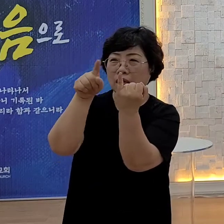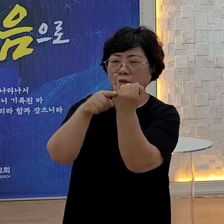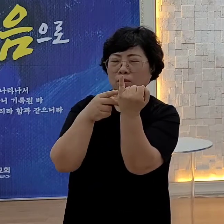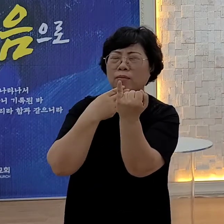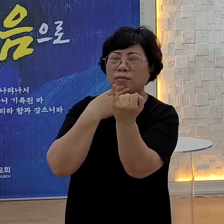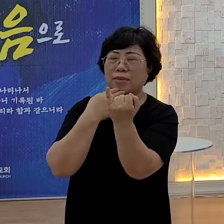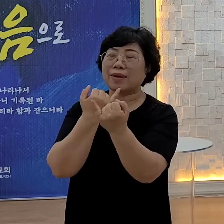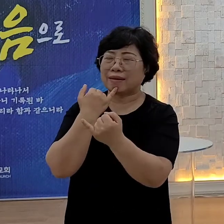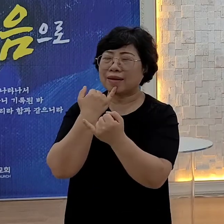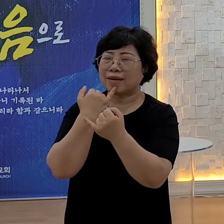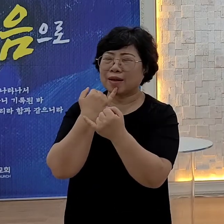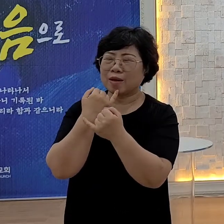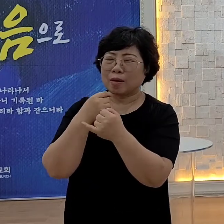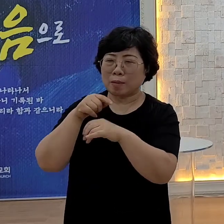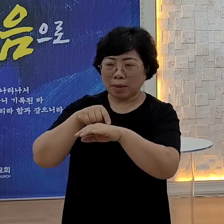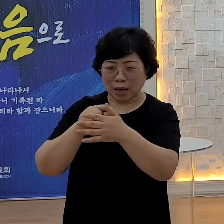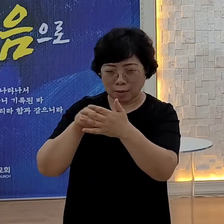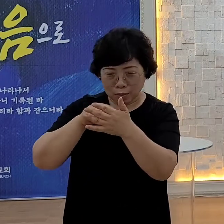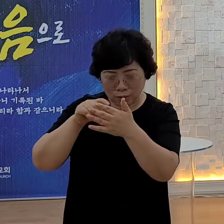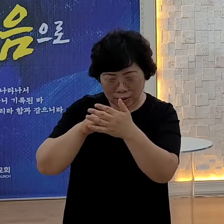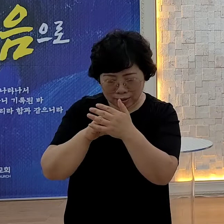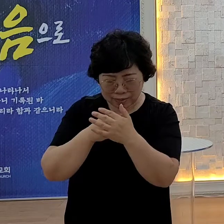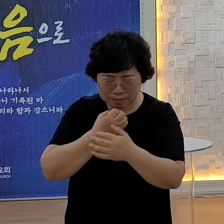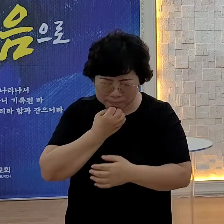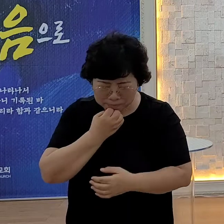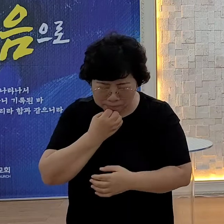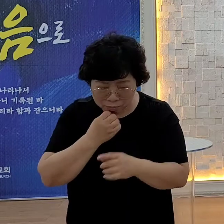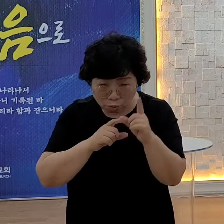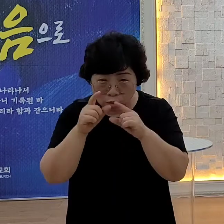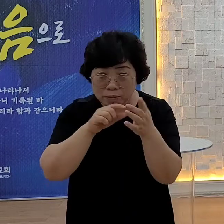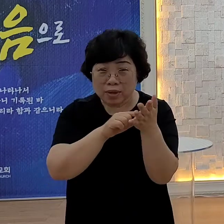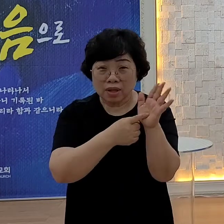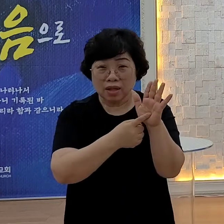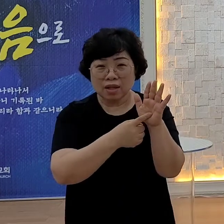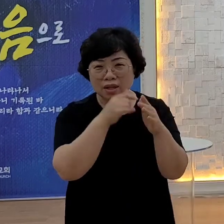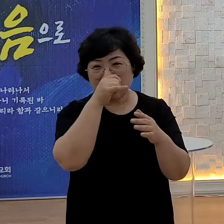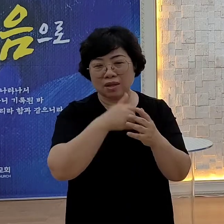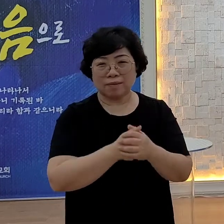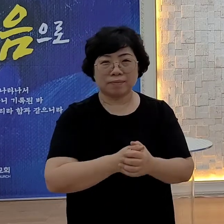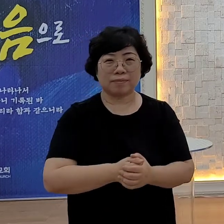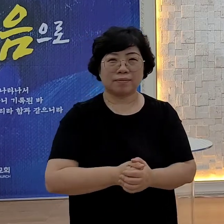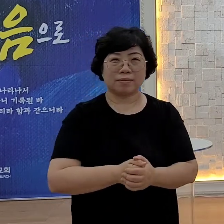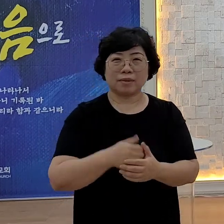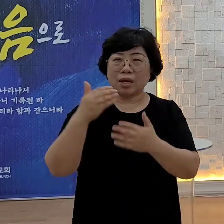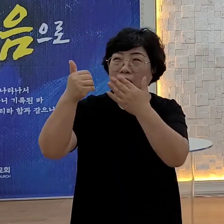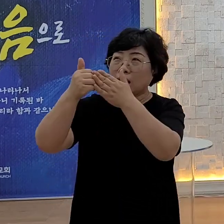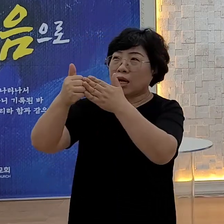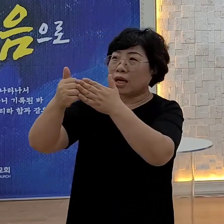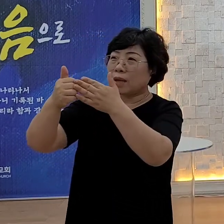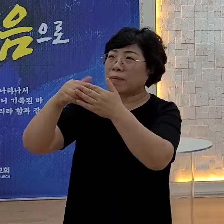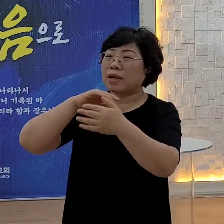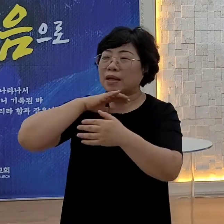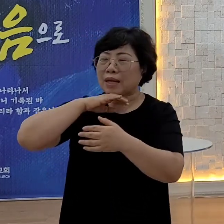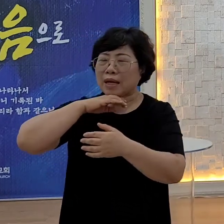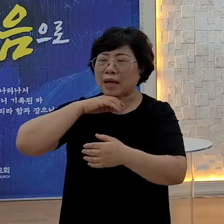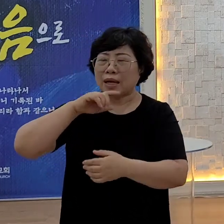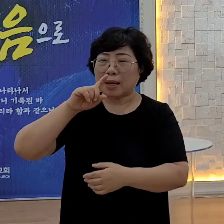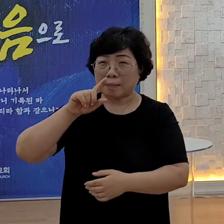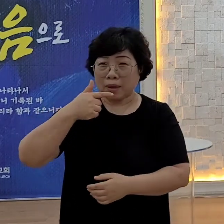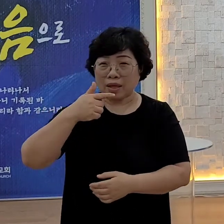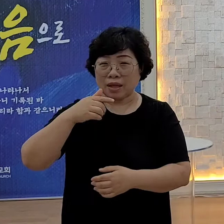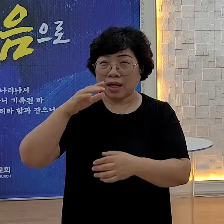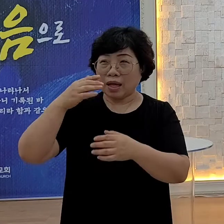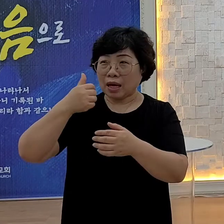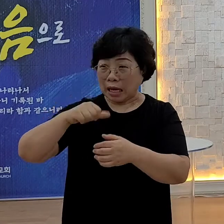애 줄게. 90세 사라에게 난 너에게 아들 준다. 그 약속했을